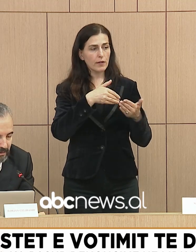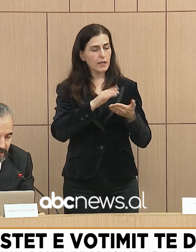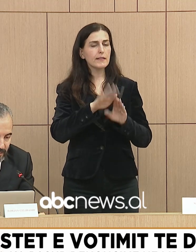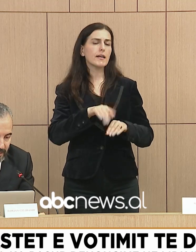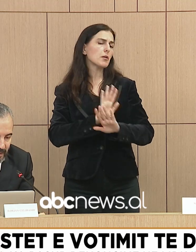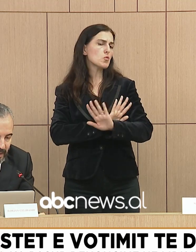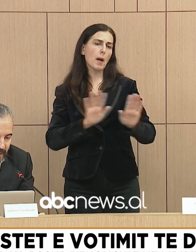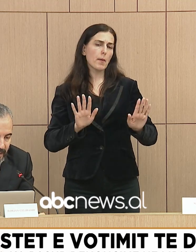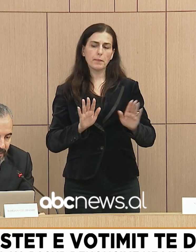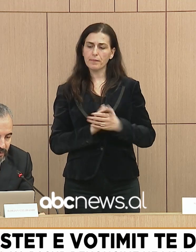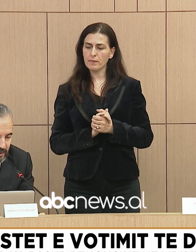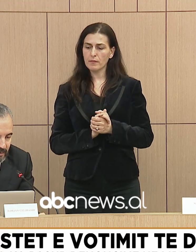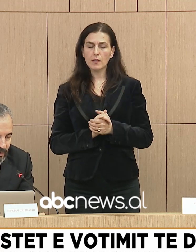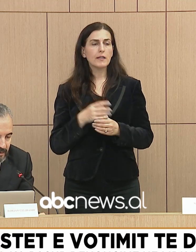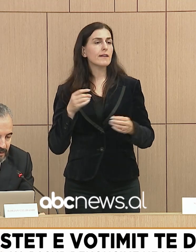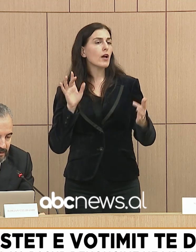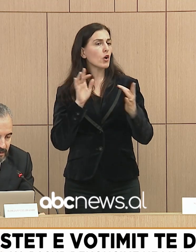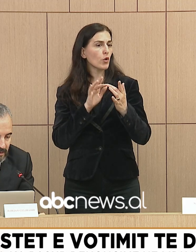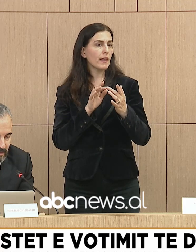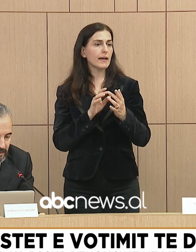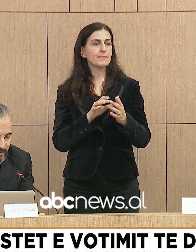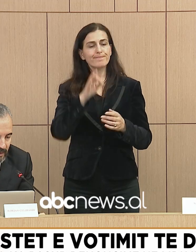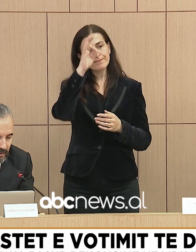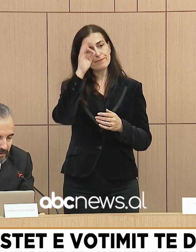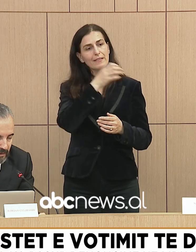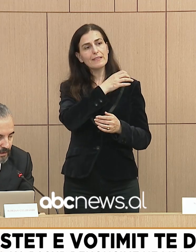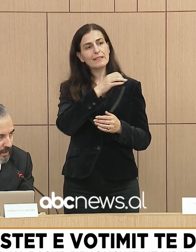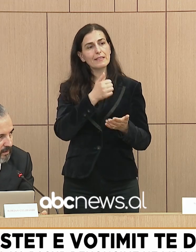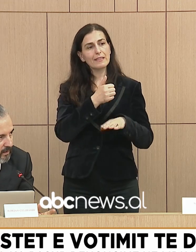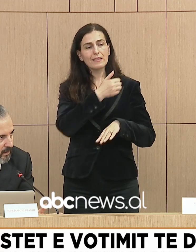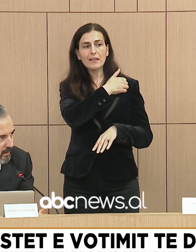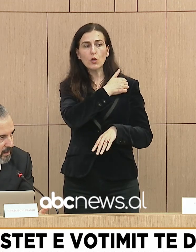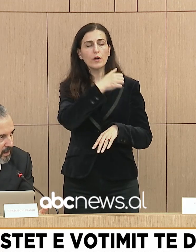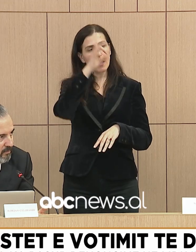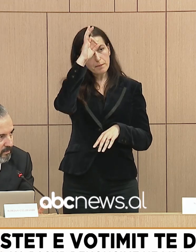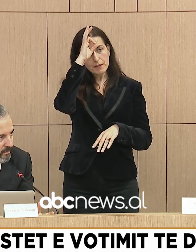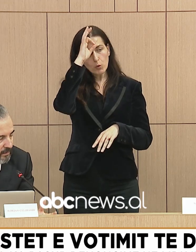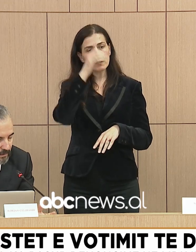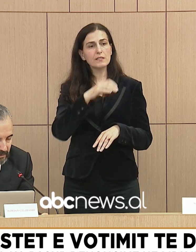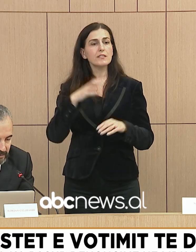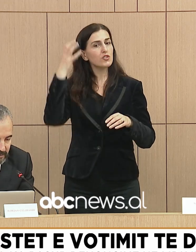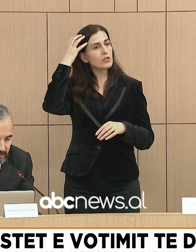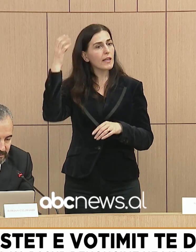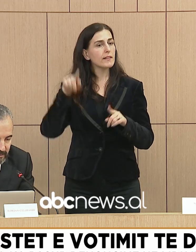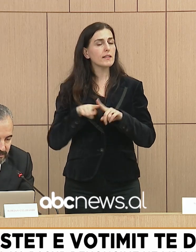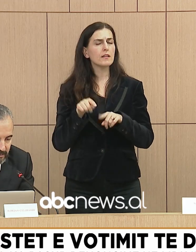me drejtorinë e përgjithshme të policisë shtetit, e cila ka